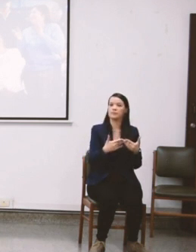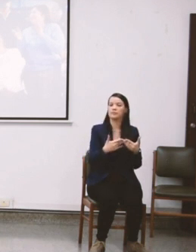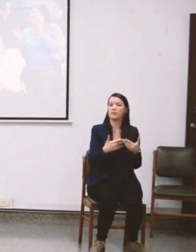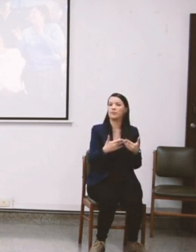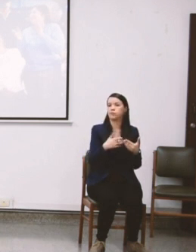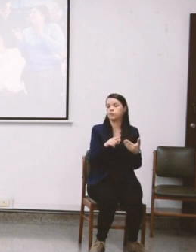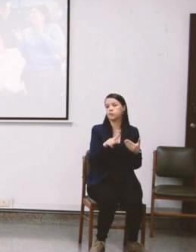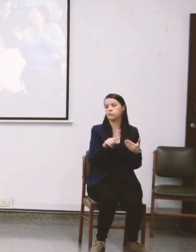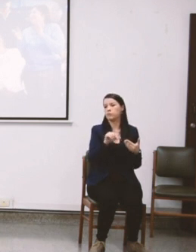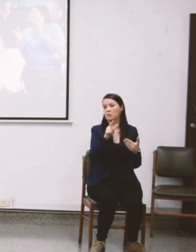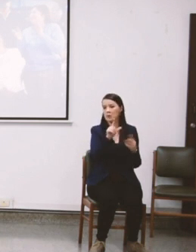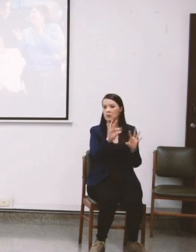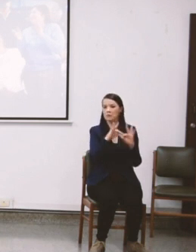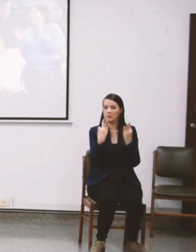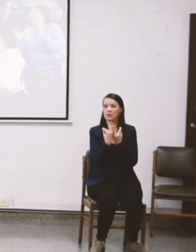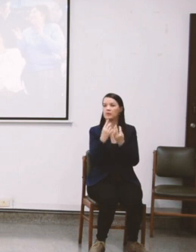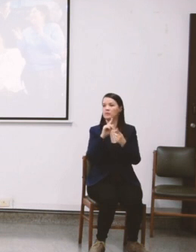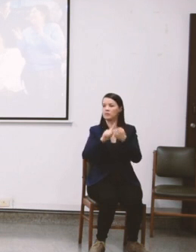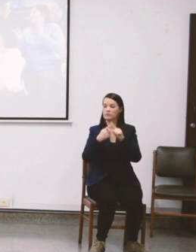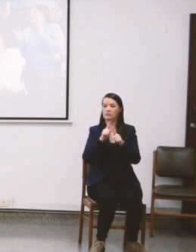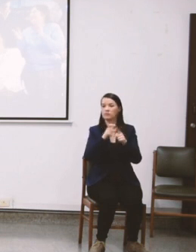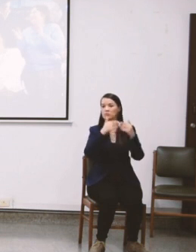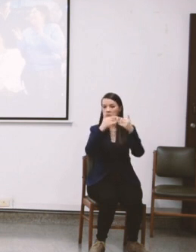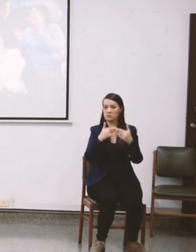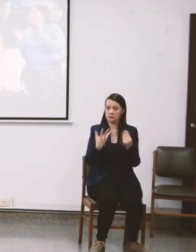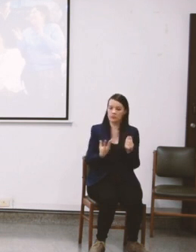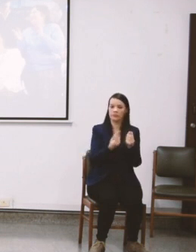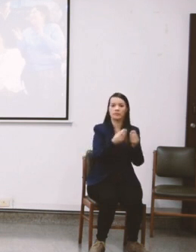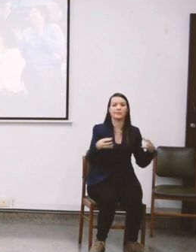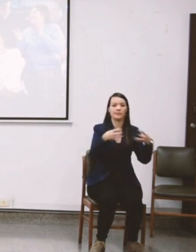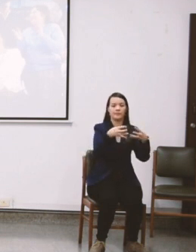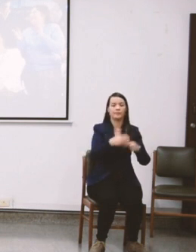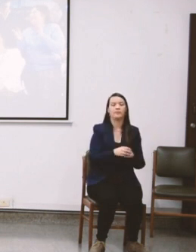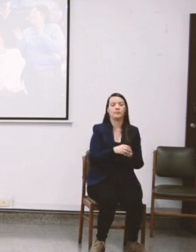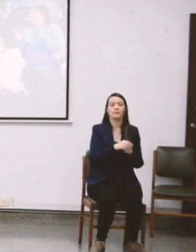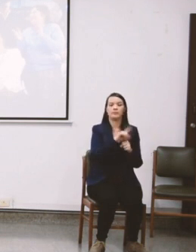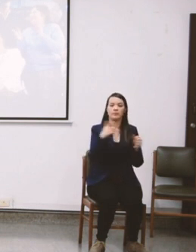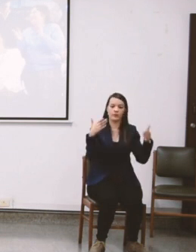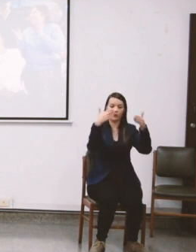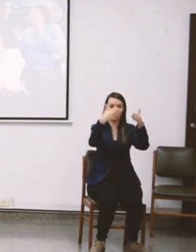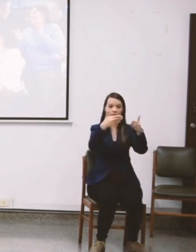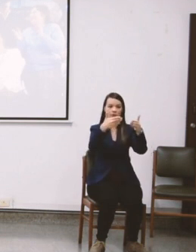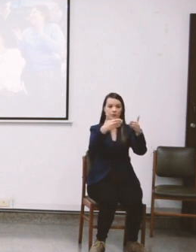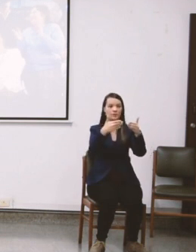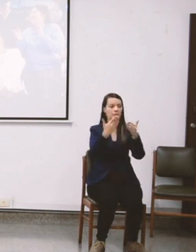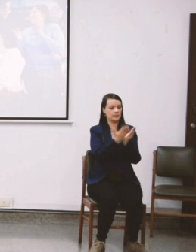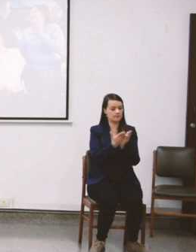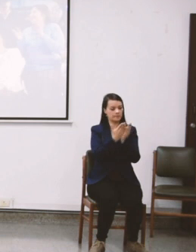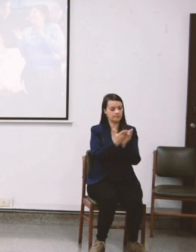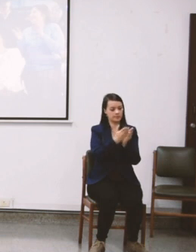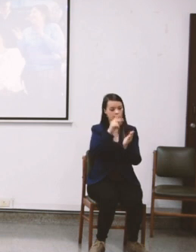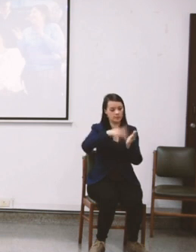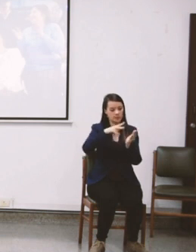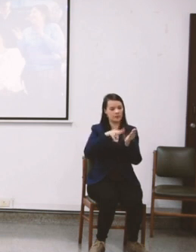personas que quizás son familiares de personas con discapacidad, ¿no? Entonces se han enfocado al tema de estudios críticos de discapacidad,